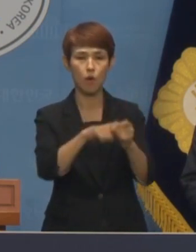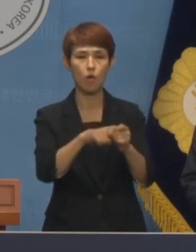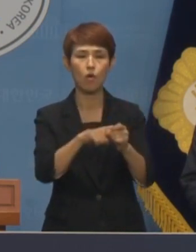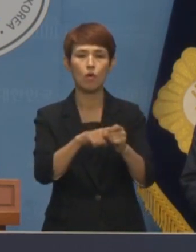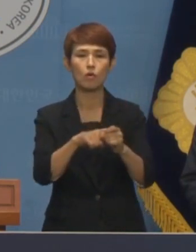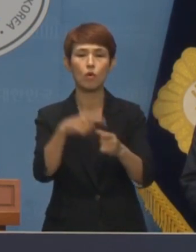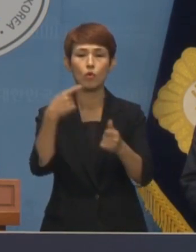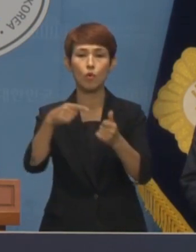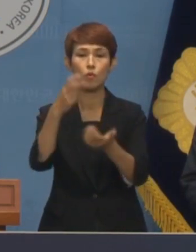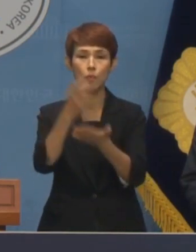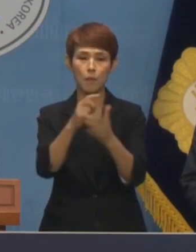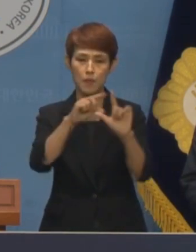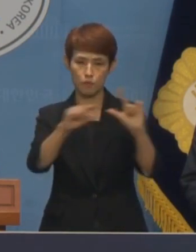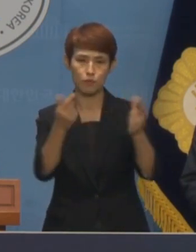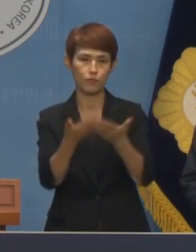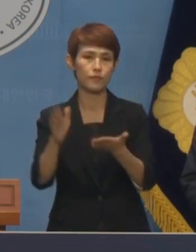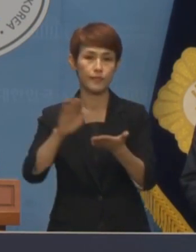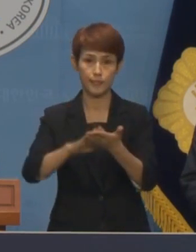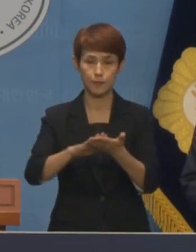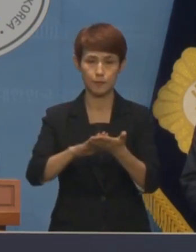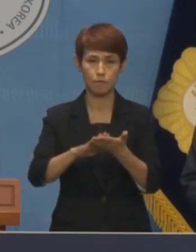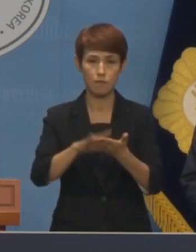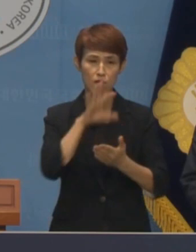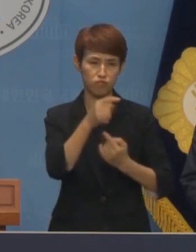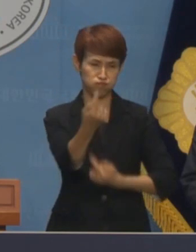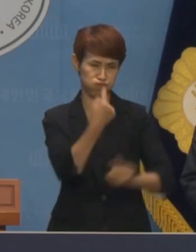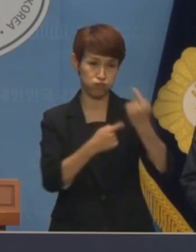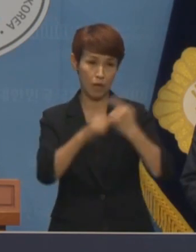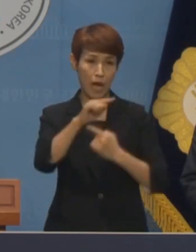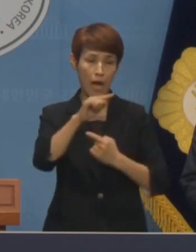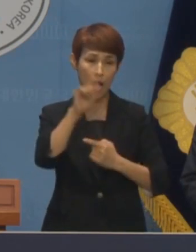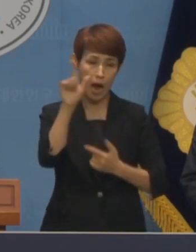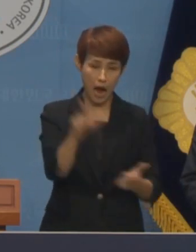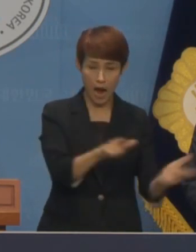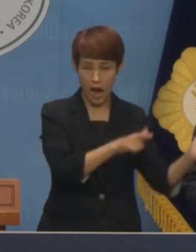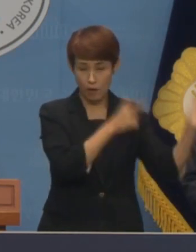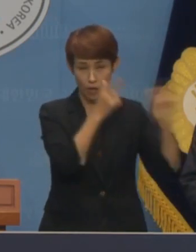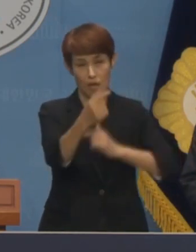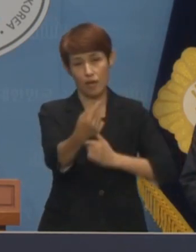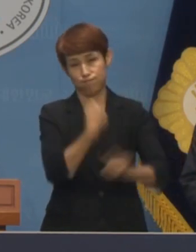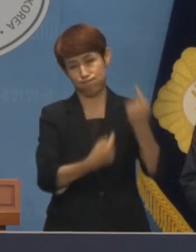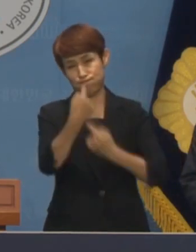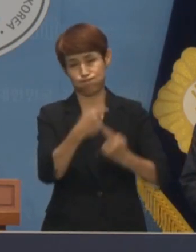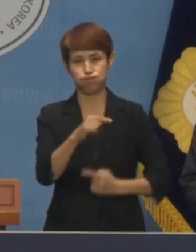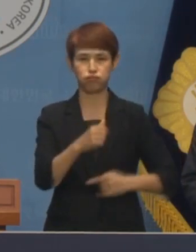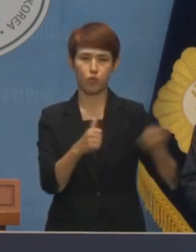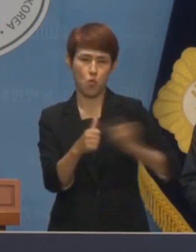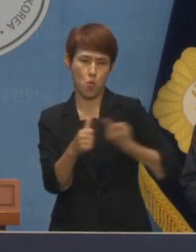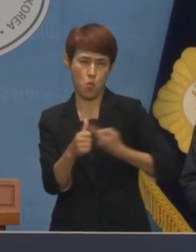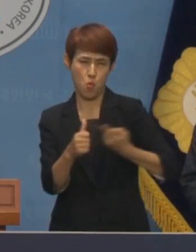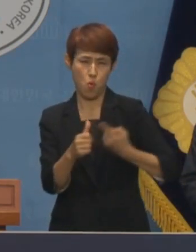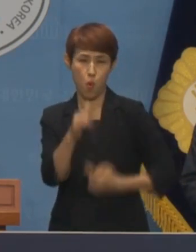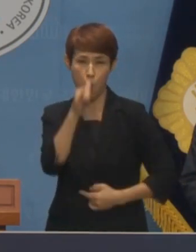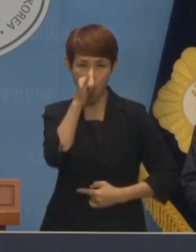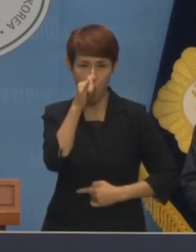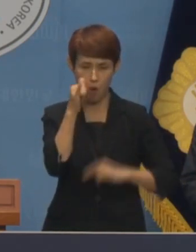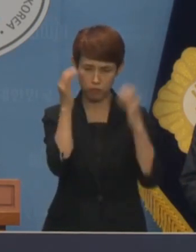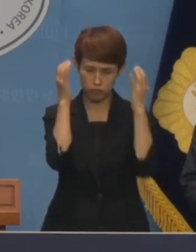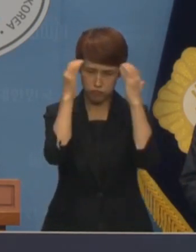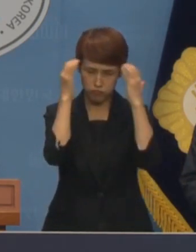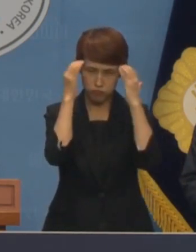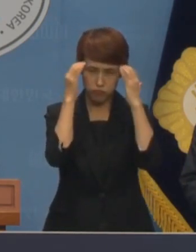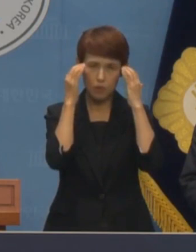초중등교육법 일부 개정 법률안입니다. 민원이 아침부터 밤까지 이어지거나 폭언, 욕설 등의 민원으로 고통받는